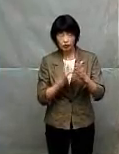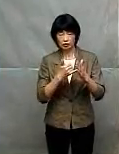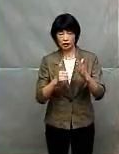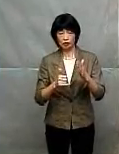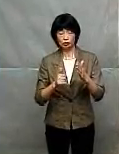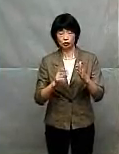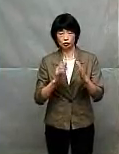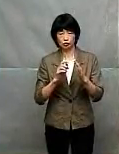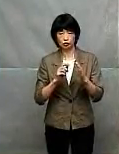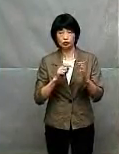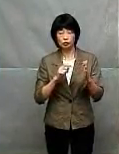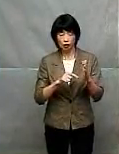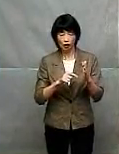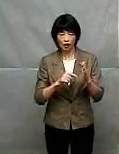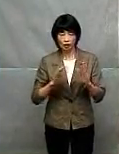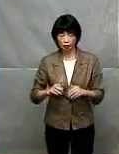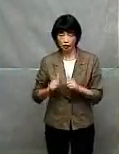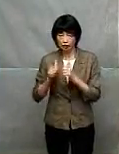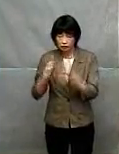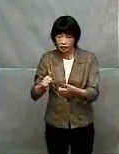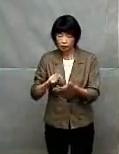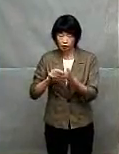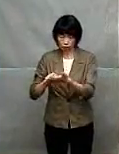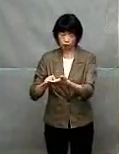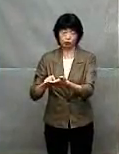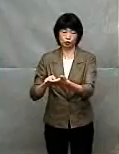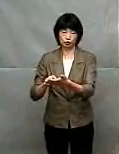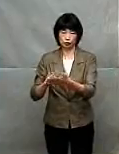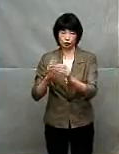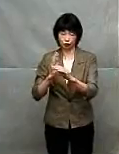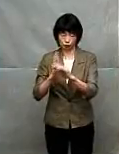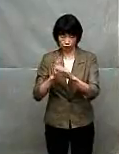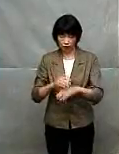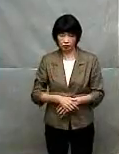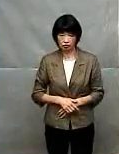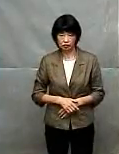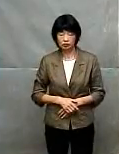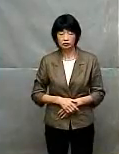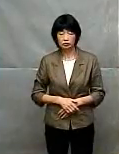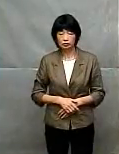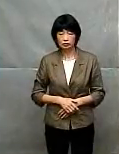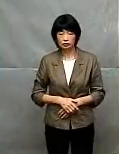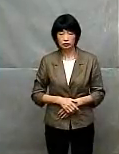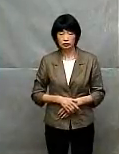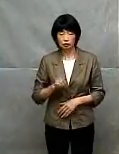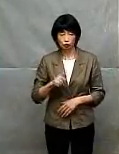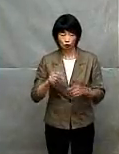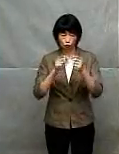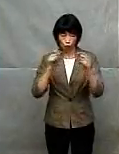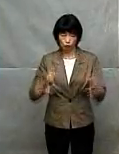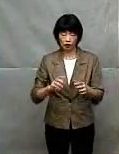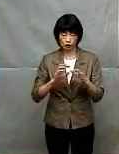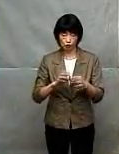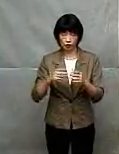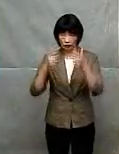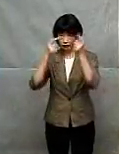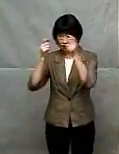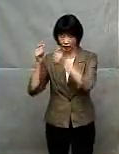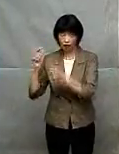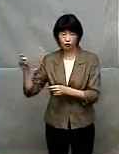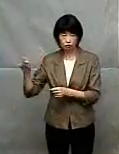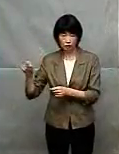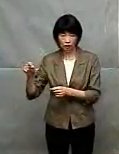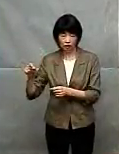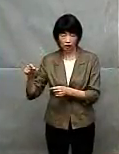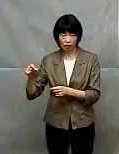ところでありまして、でそうした中でですね、こういった問題に関して大学側が一切説明をしないというスタンスを貫